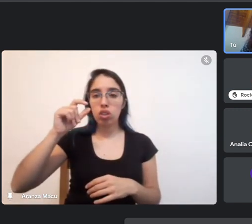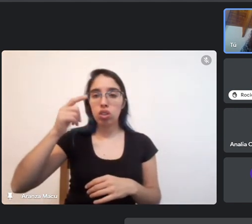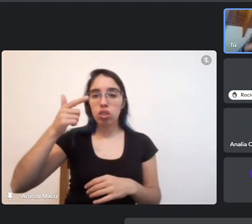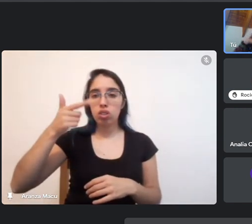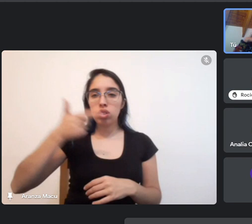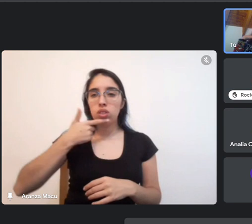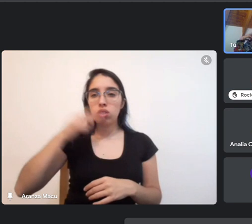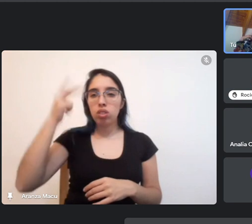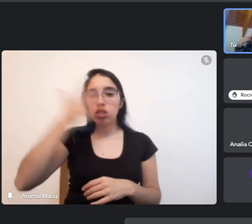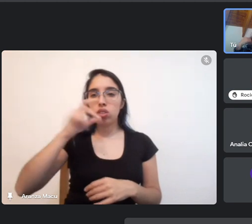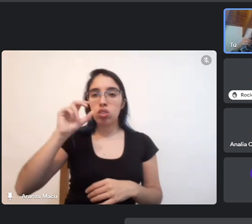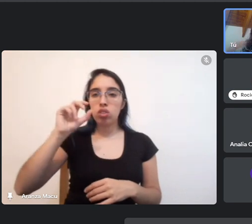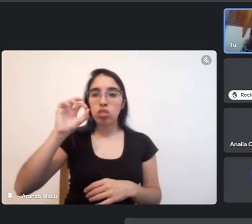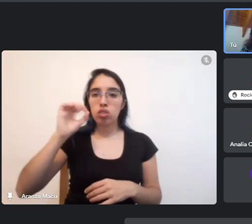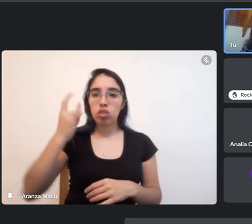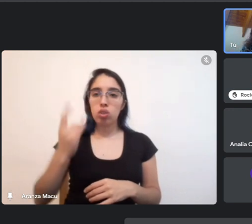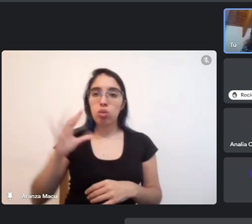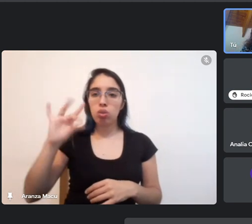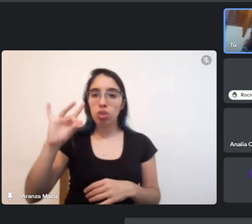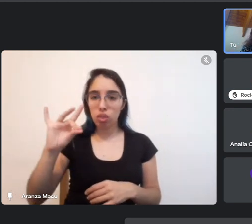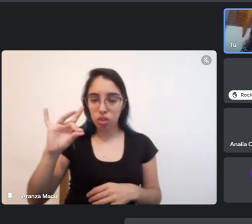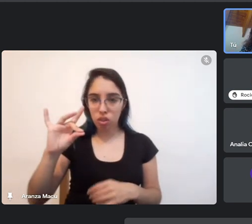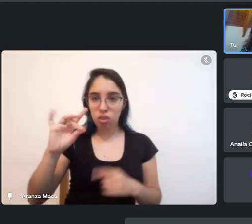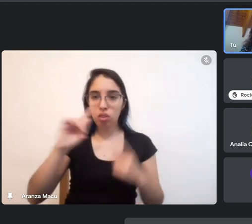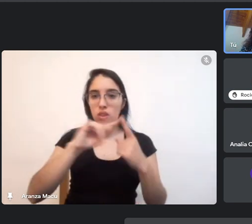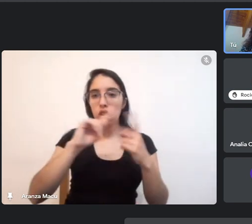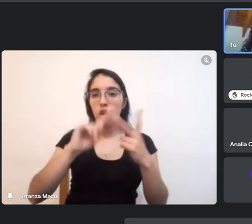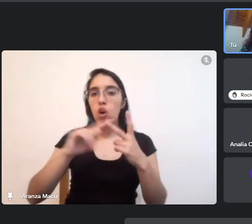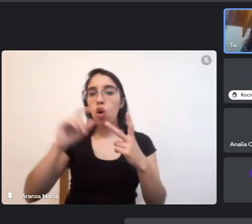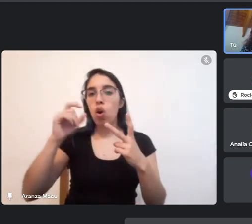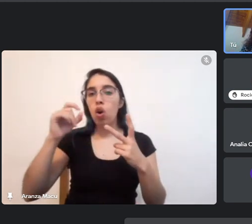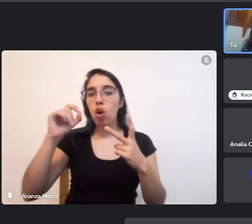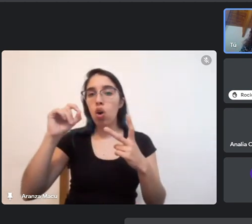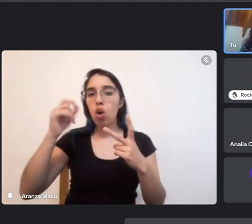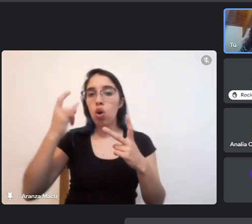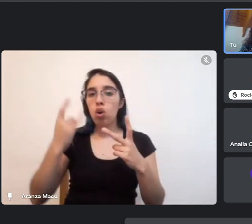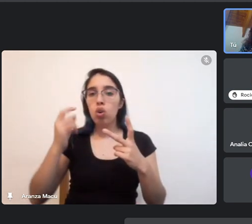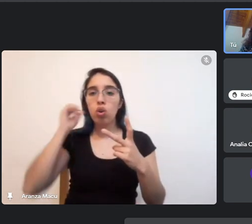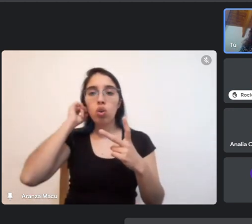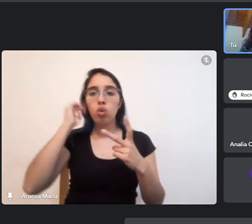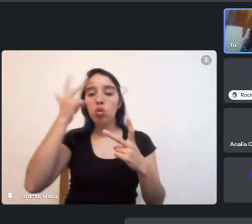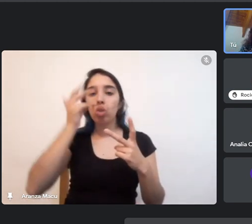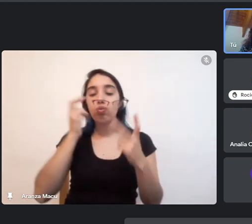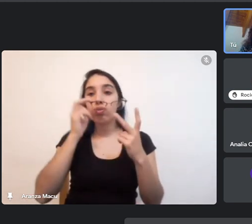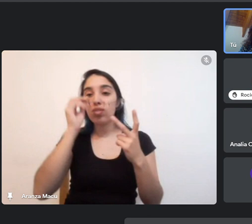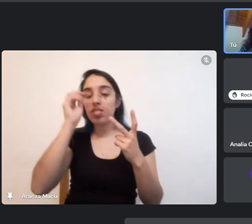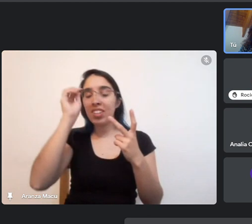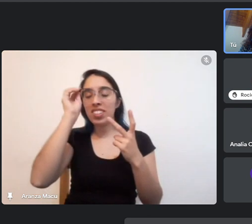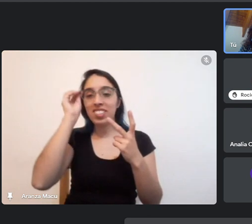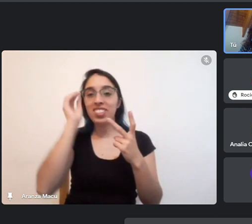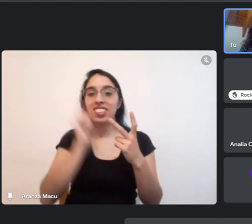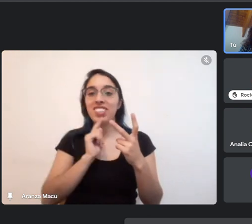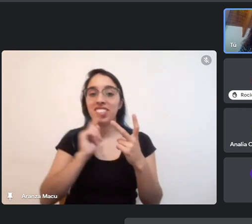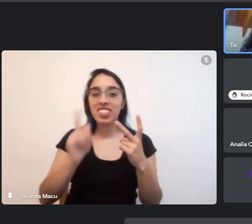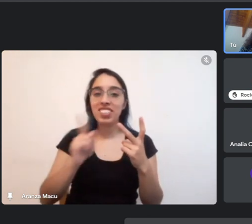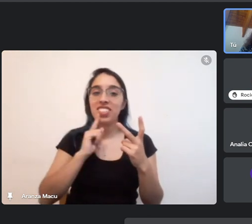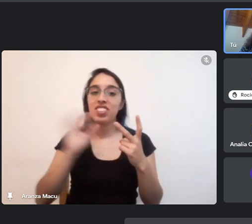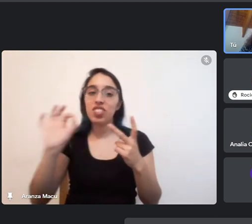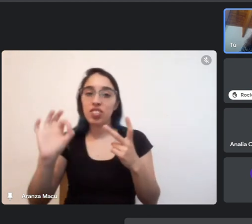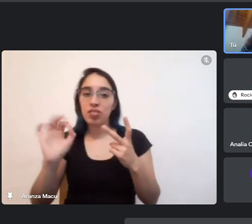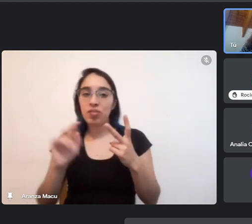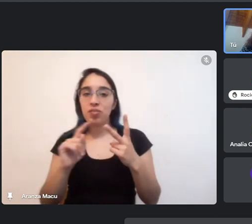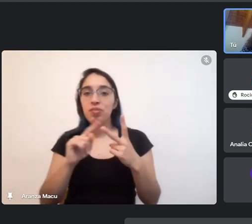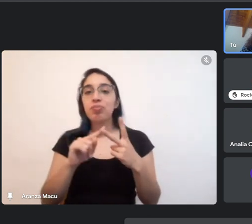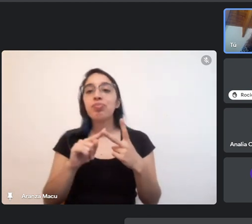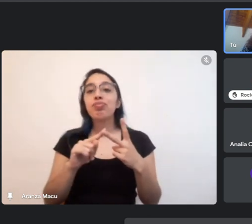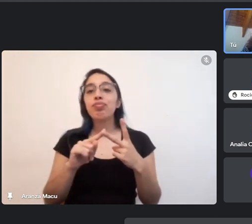puede aparecer porque los textos que nosotros vemos son textos formales, pero ought to es una forma del verbo que ya no